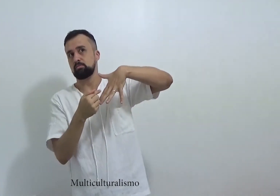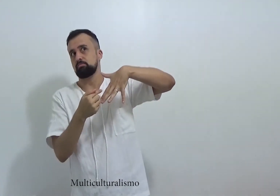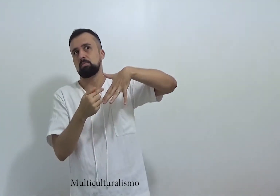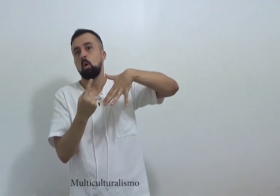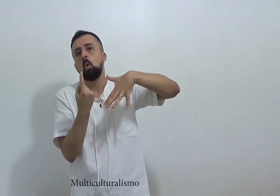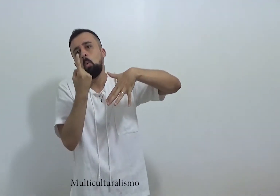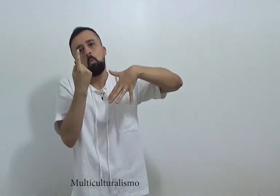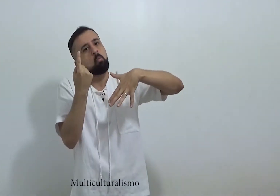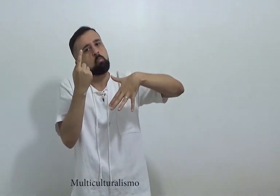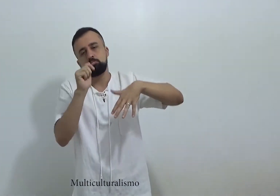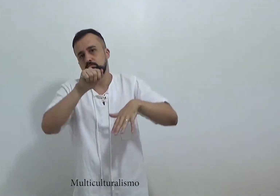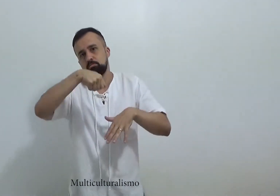multiculturalismo.